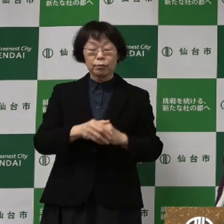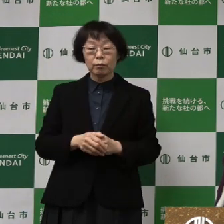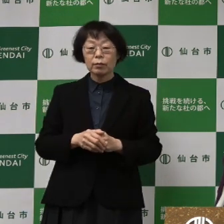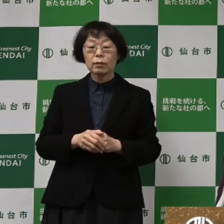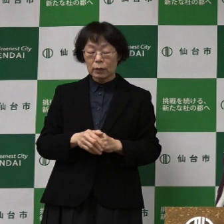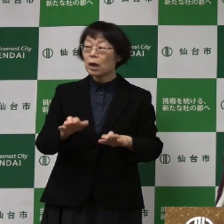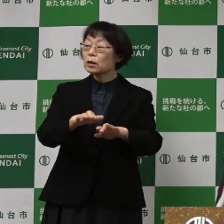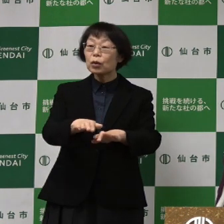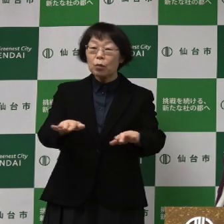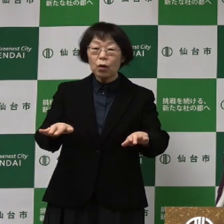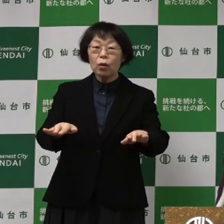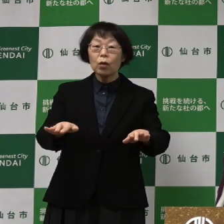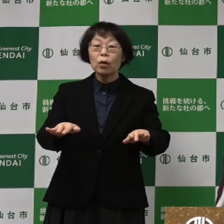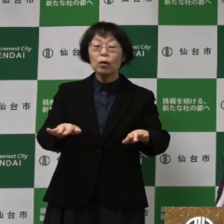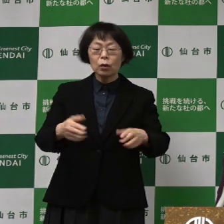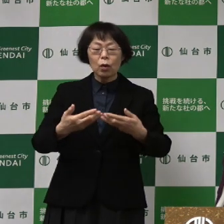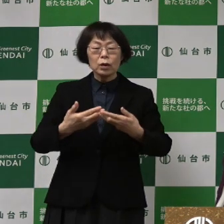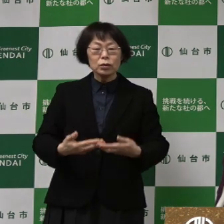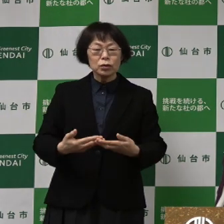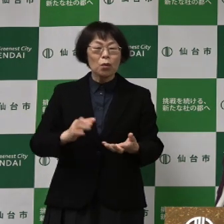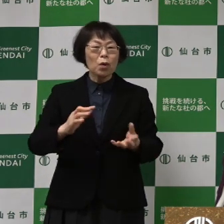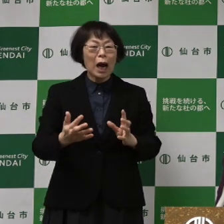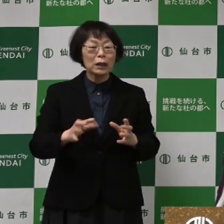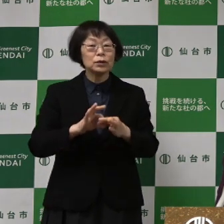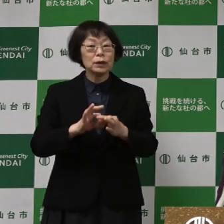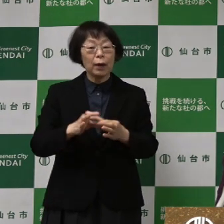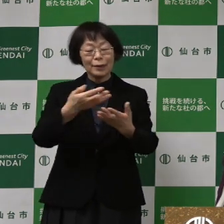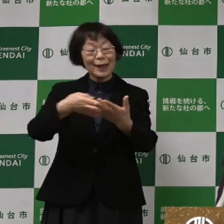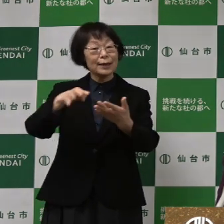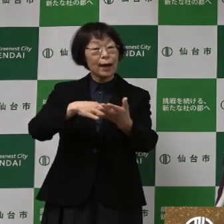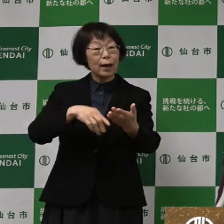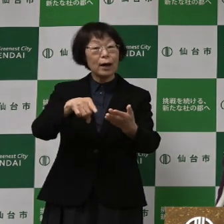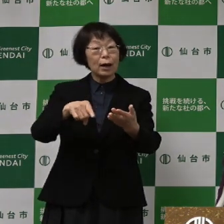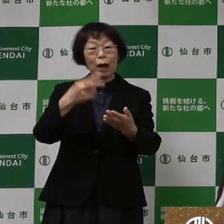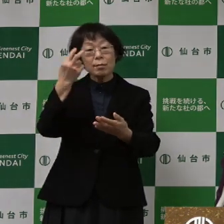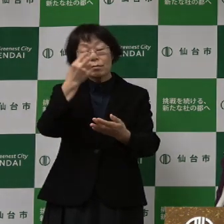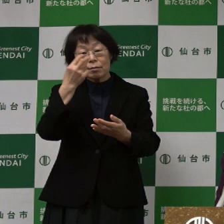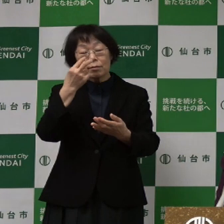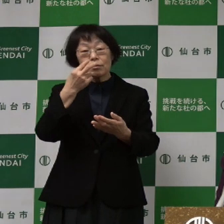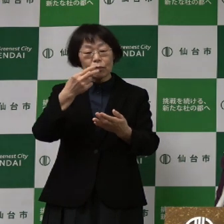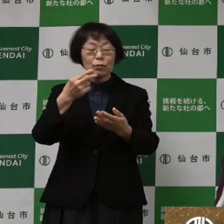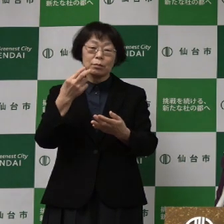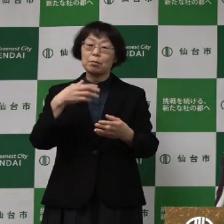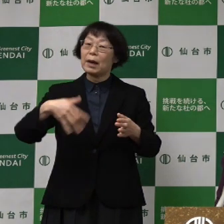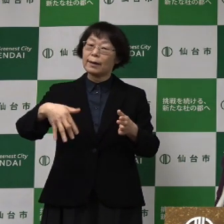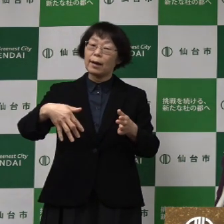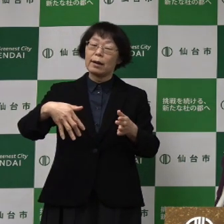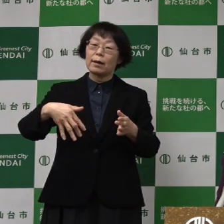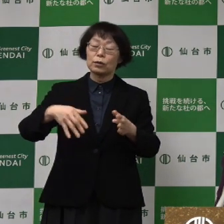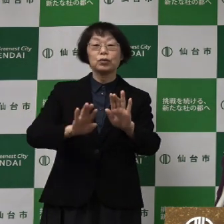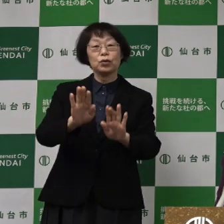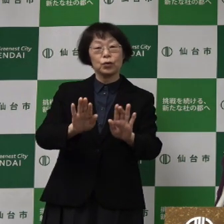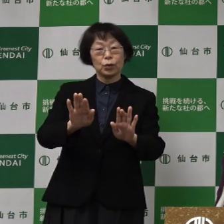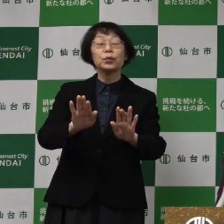子どものですね、感染症重症化についてちょっとまだデータ的にはちょっと調べ、切れてないような状況でござい